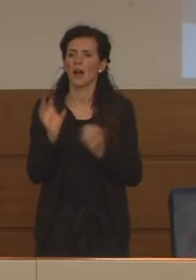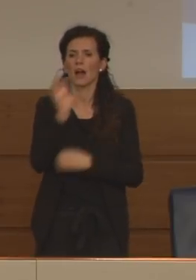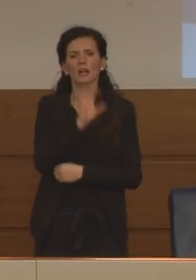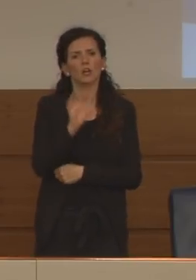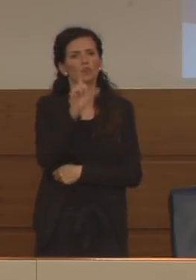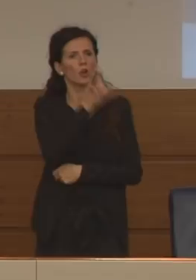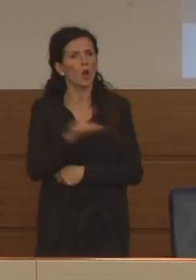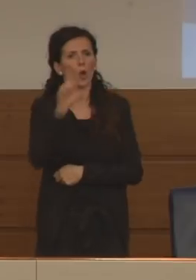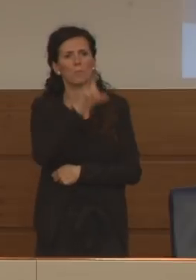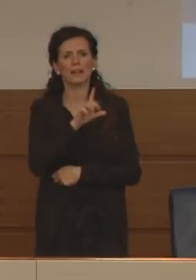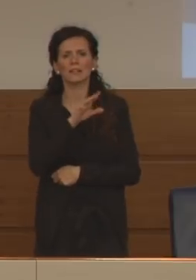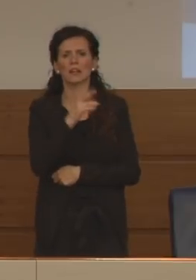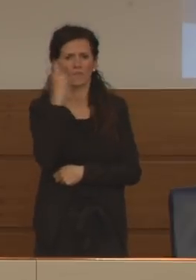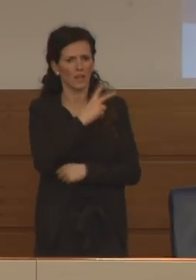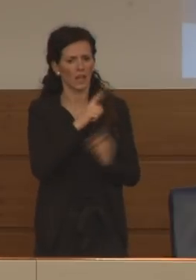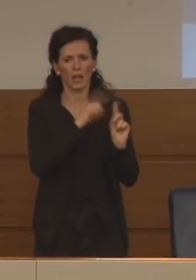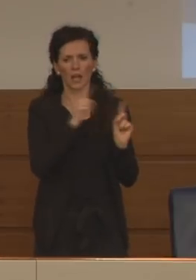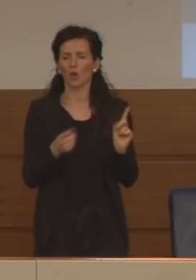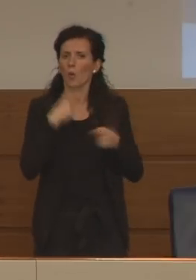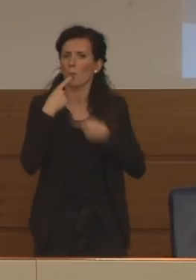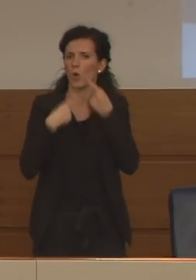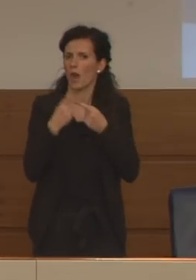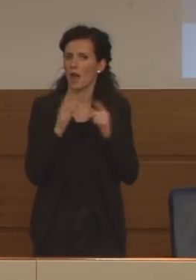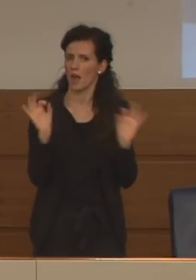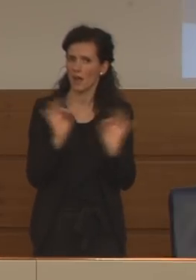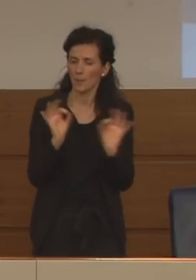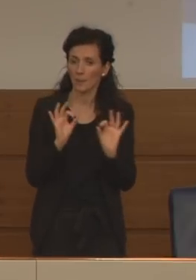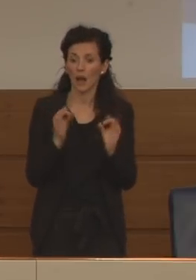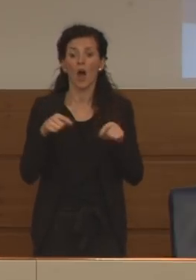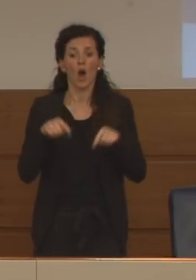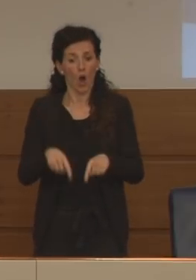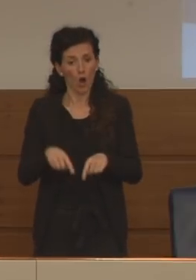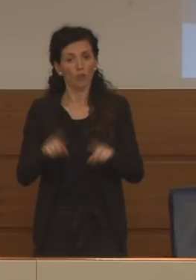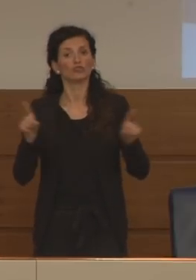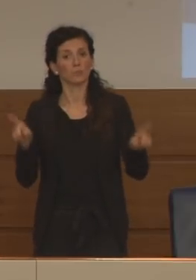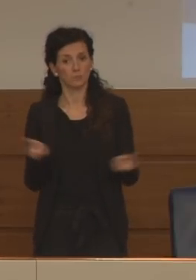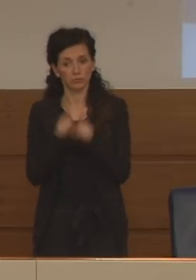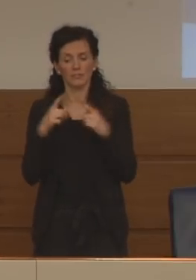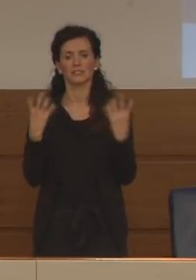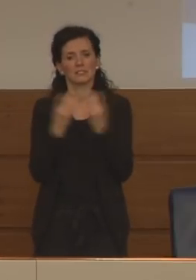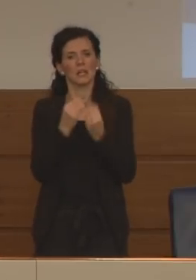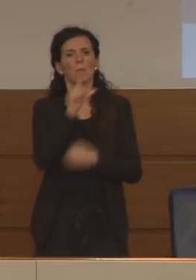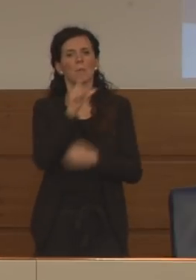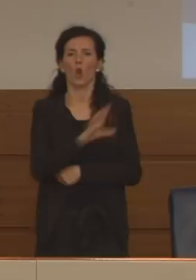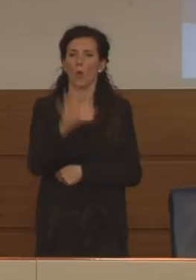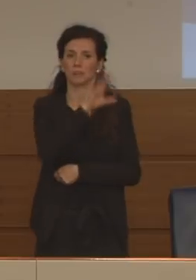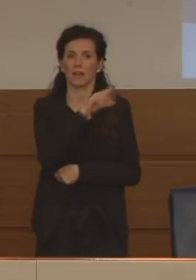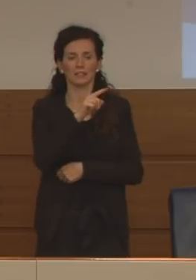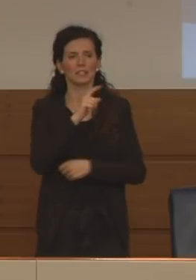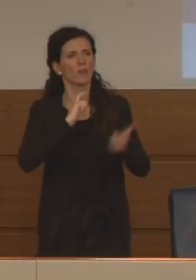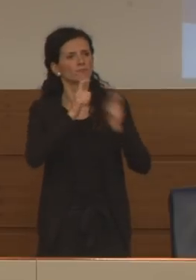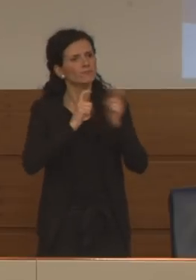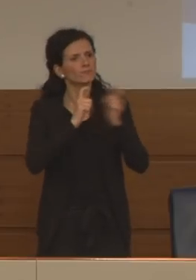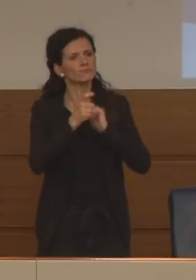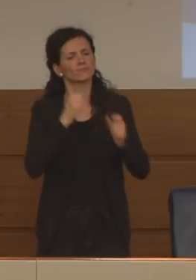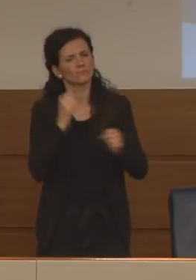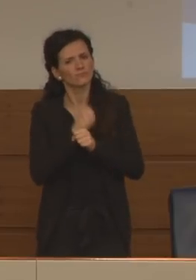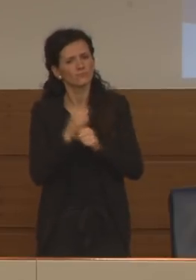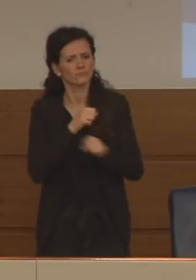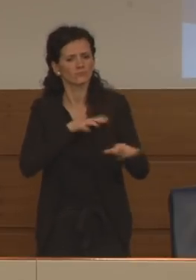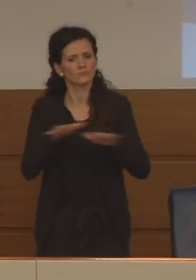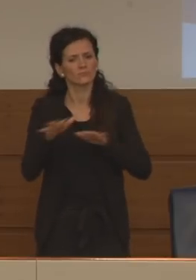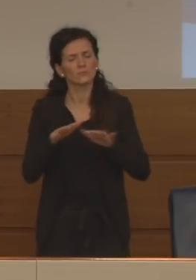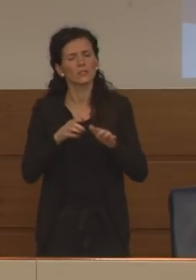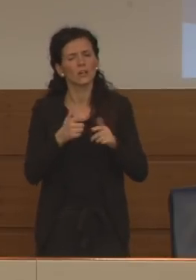lombardia anche oggi abbiamo lavorato insieme a regione lombardia e stiamo lavorando per